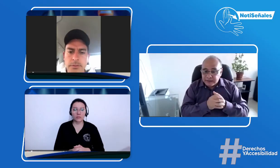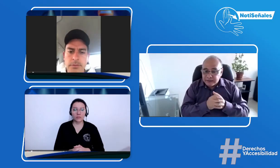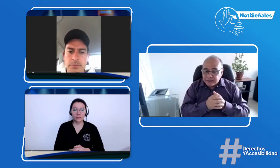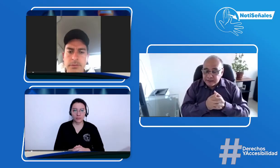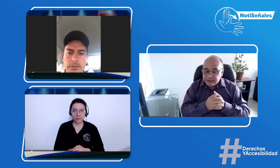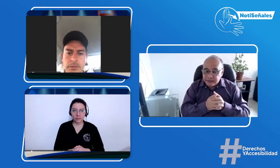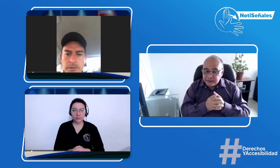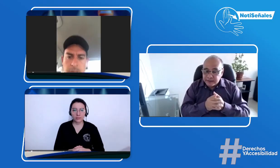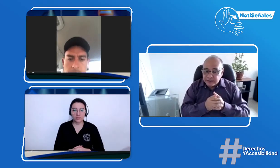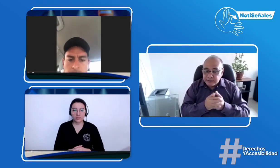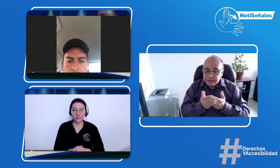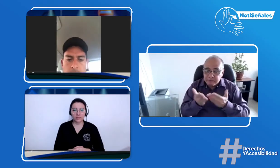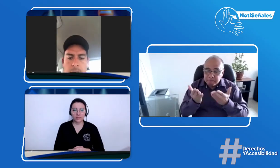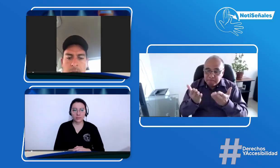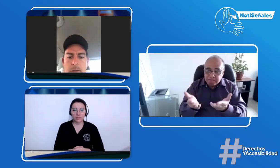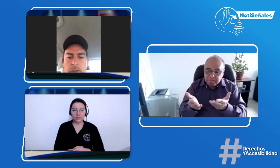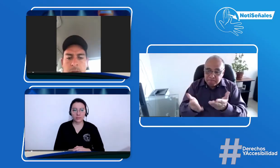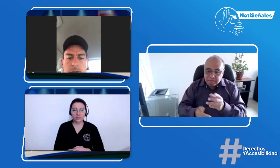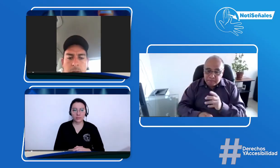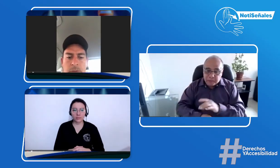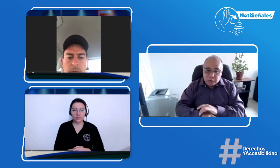adelante.